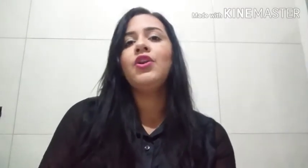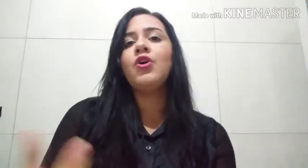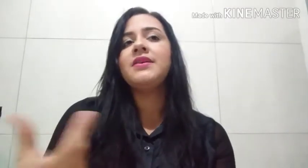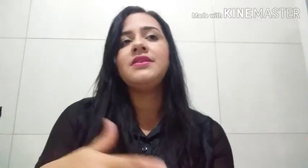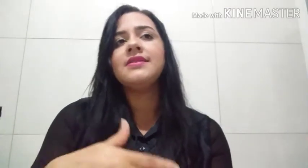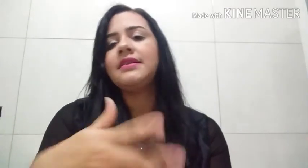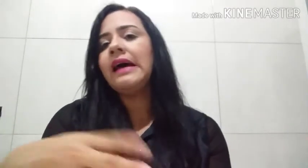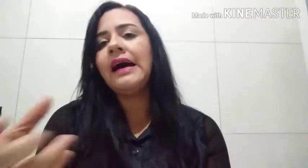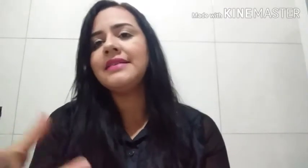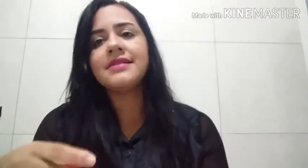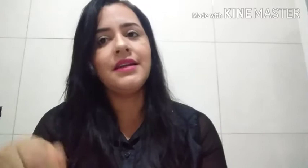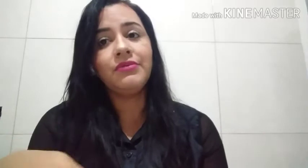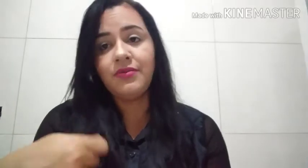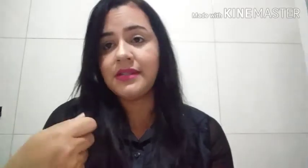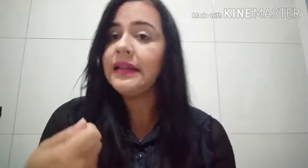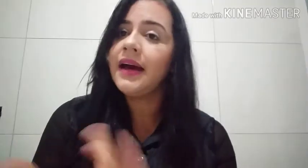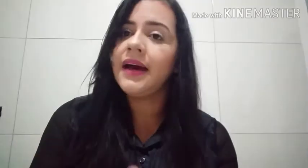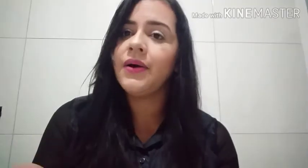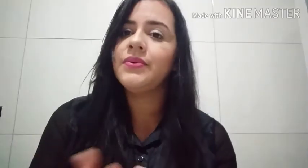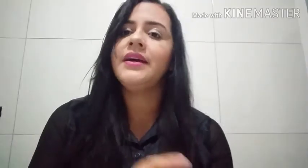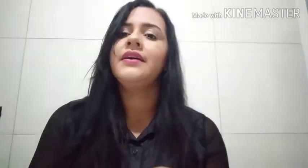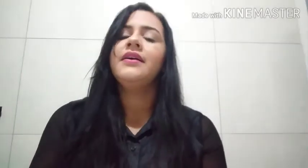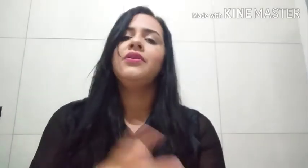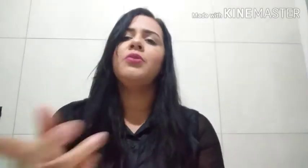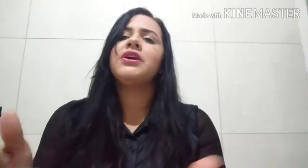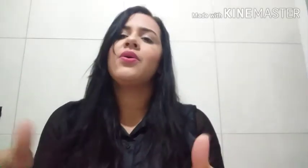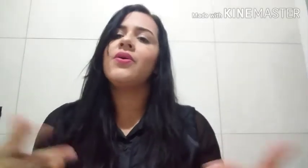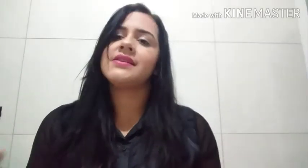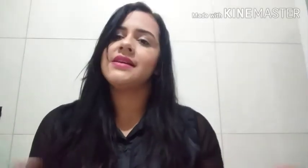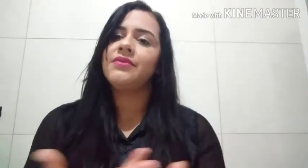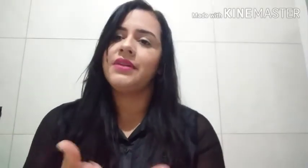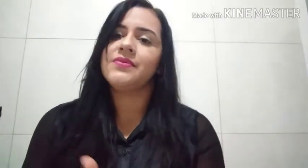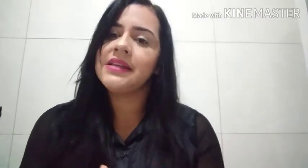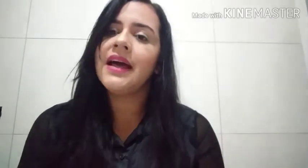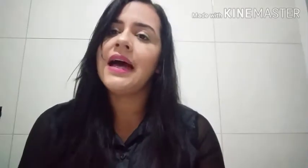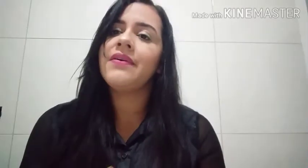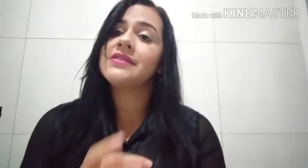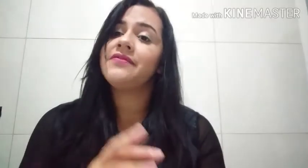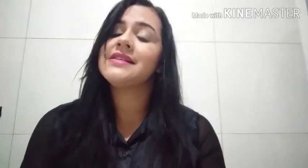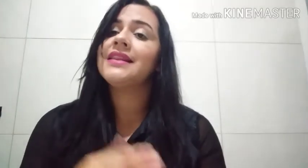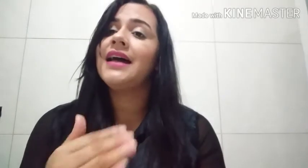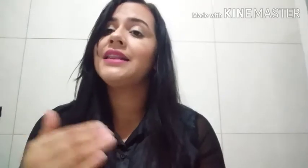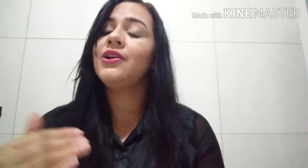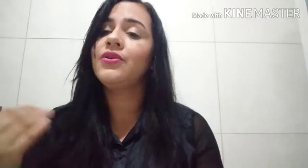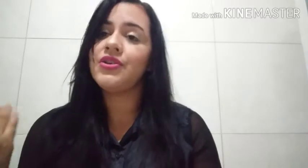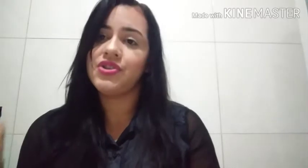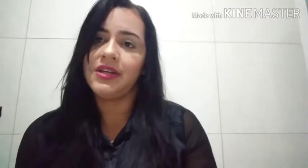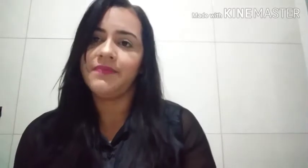nome de cidades que não tem um sinal, né? Nome de coisas que não tem um sinal, aí você faz a datilologia. A gente